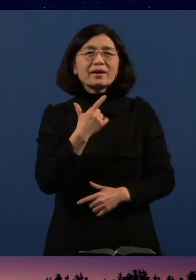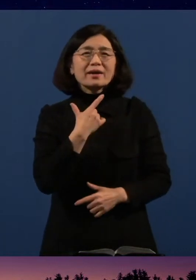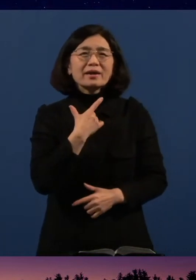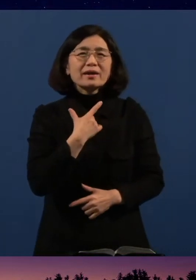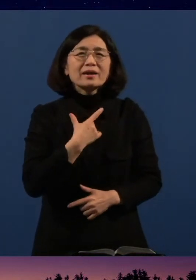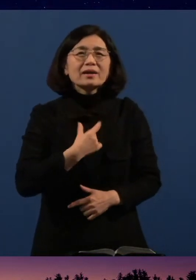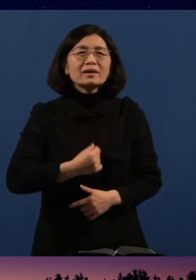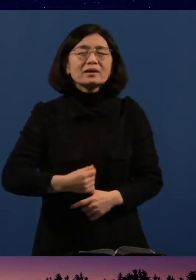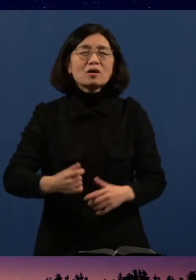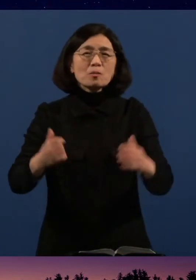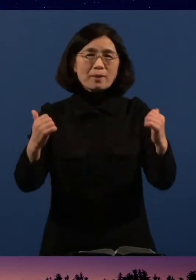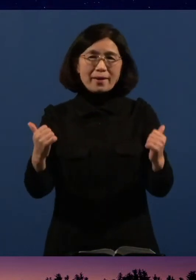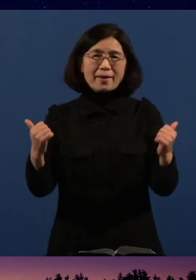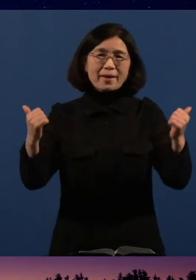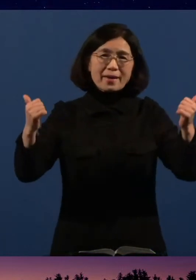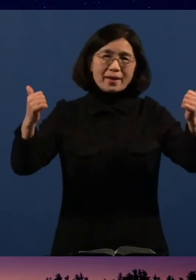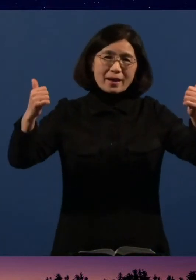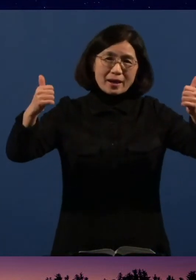나누리겠네.